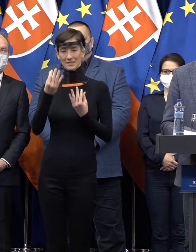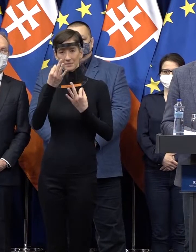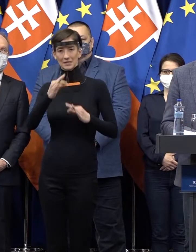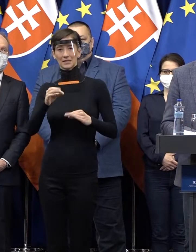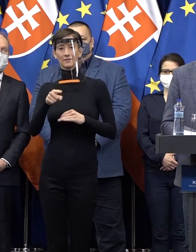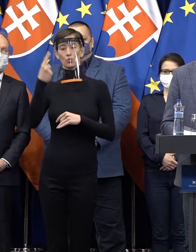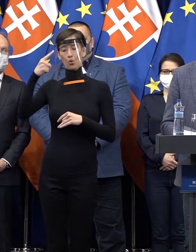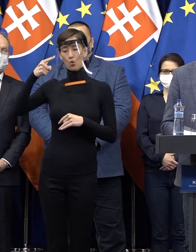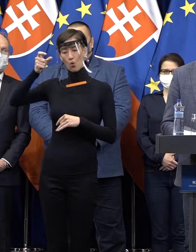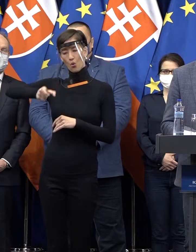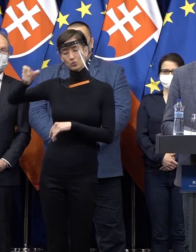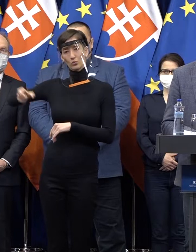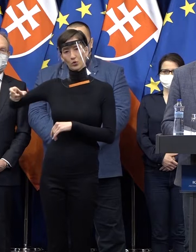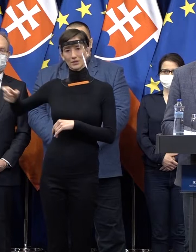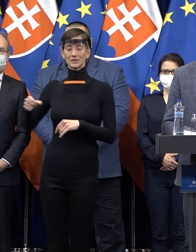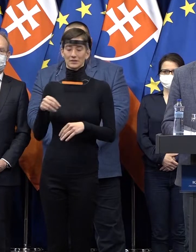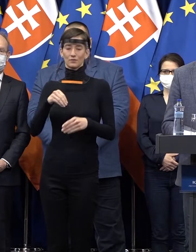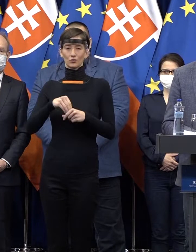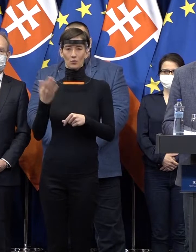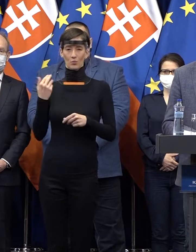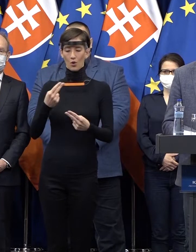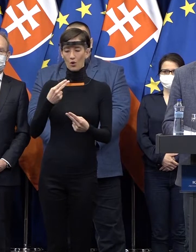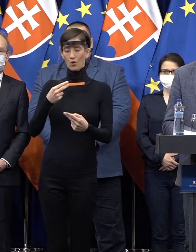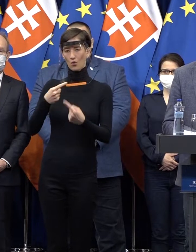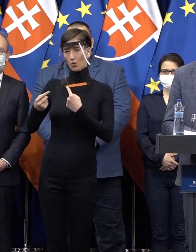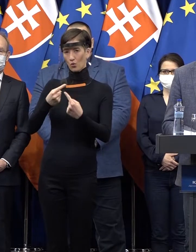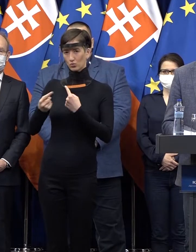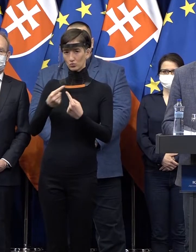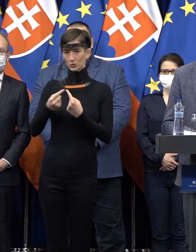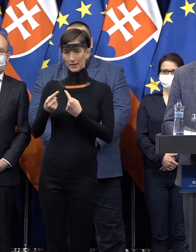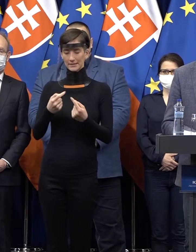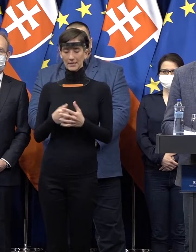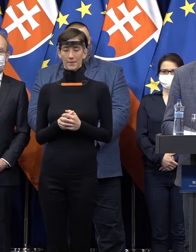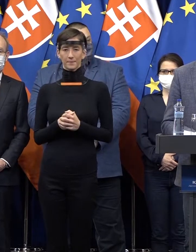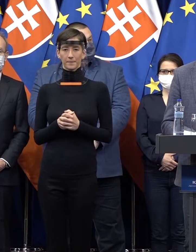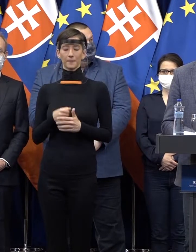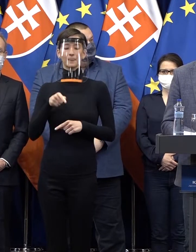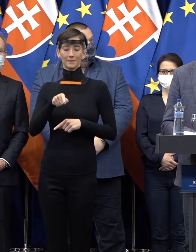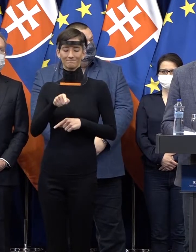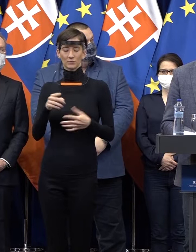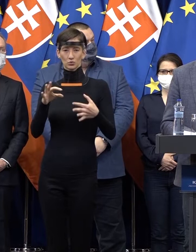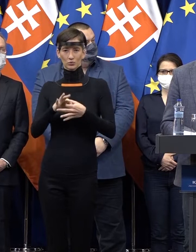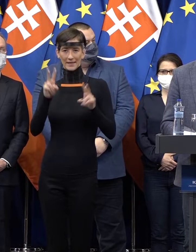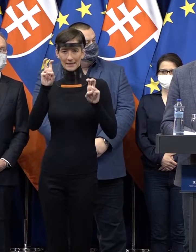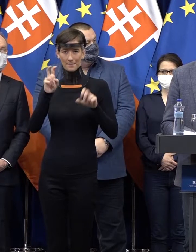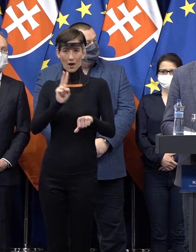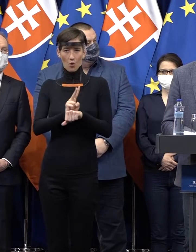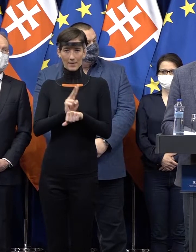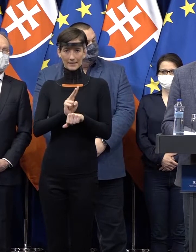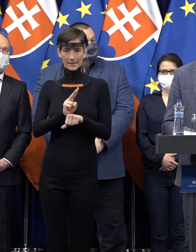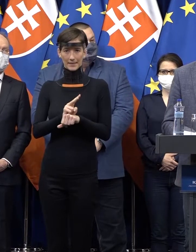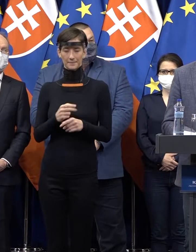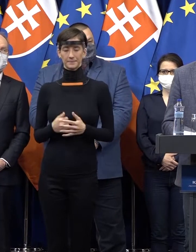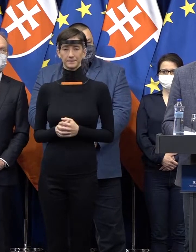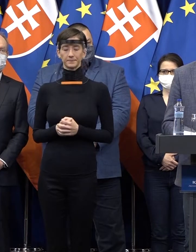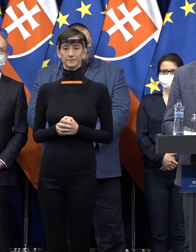sme konzultovali všetky opatrenia, o ktorých by vám potom aj pán premiér, ako aj pani docentka Kalavská bližšie